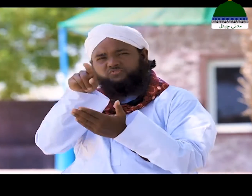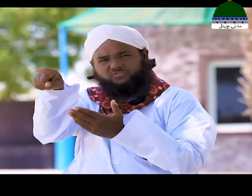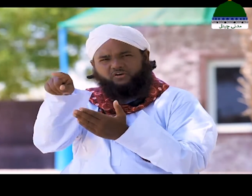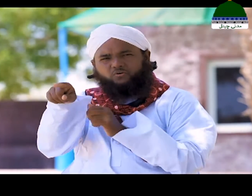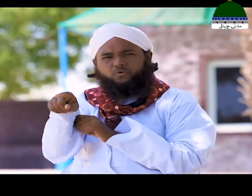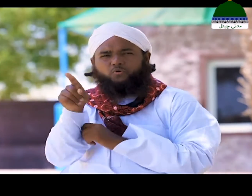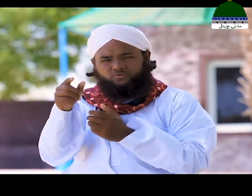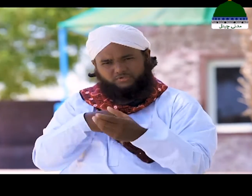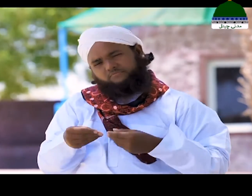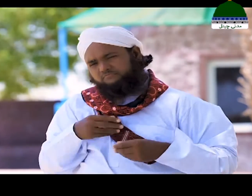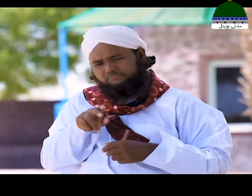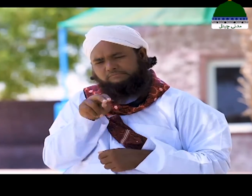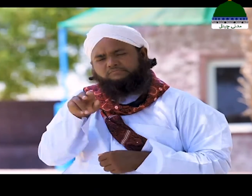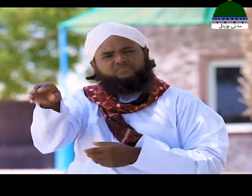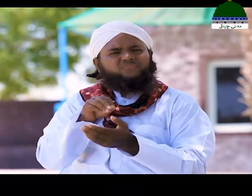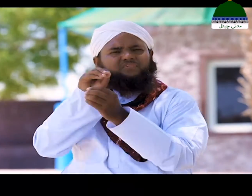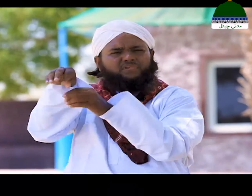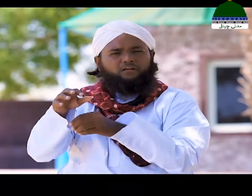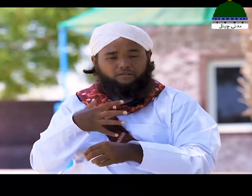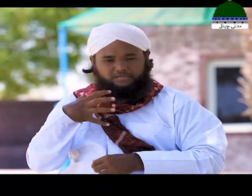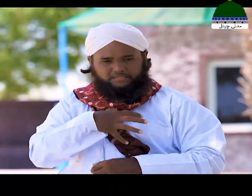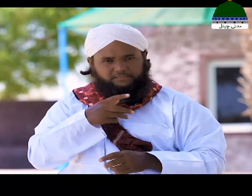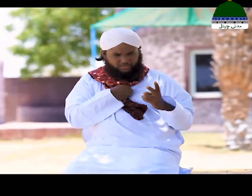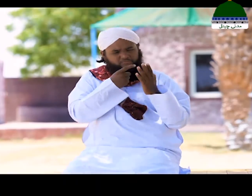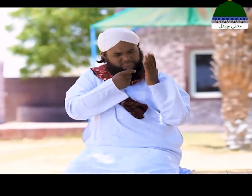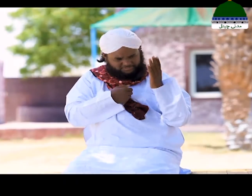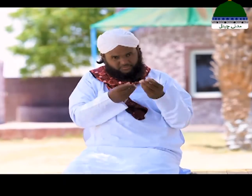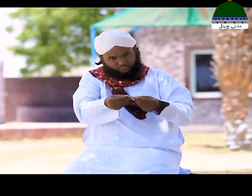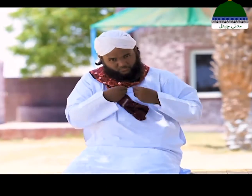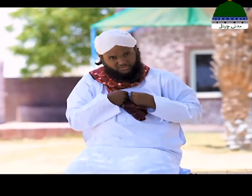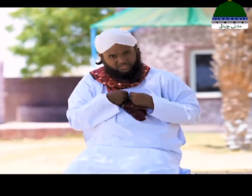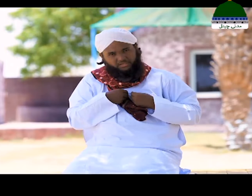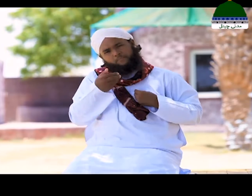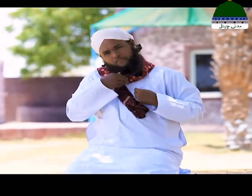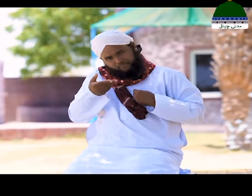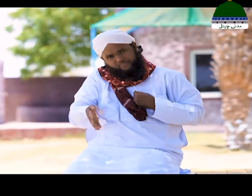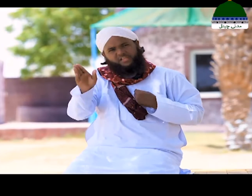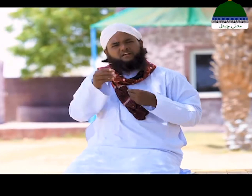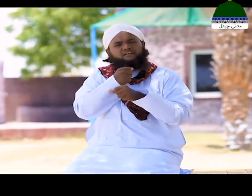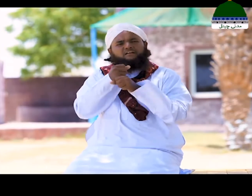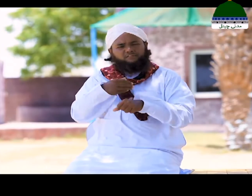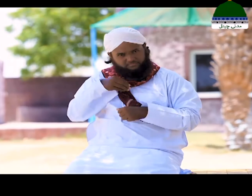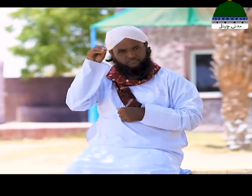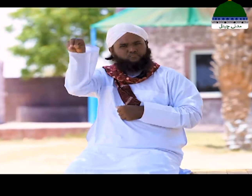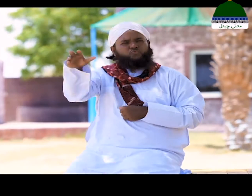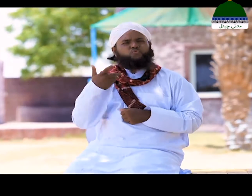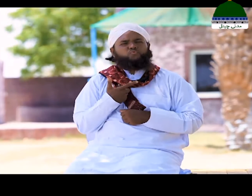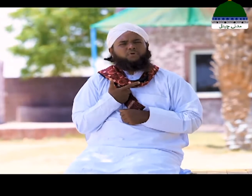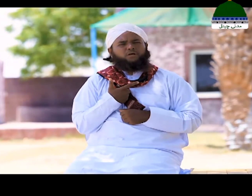پاس خط لیے جا رہا ہوں۔ حاسد کہنے لگا، بھائی تو یہ خط مجھے دے دے، میں ہی اسے گورنر تک پہنچا دوں گا۔ اس شریف آدمی نے